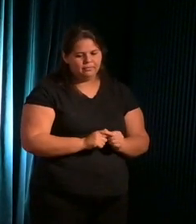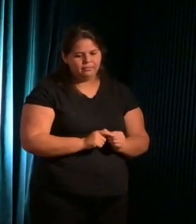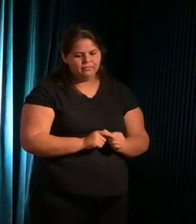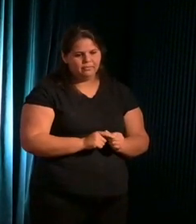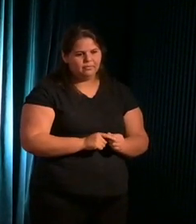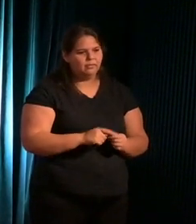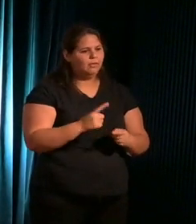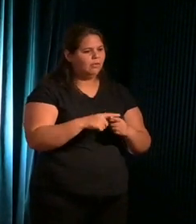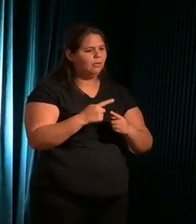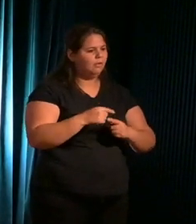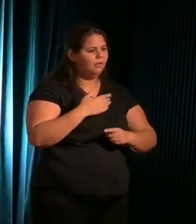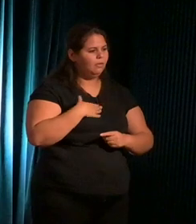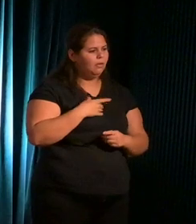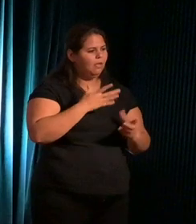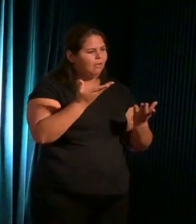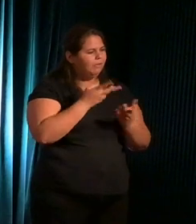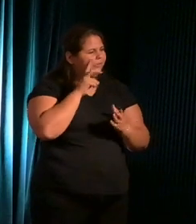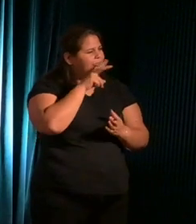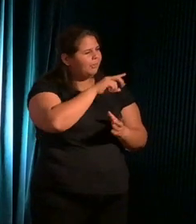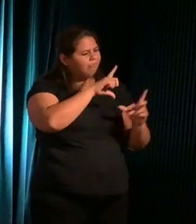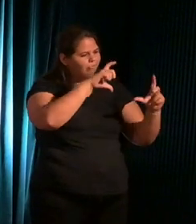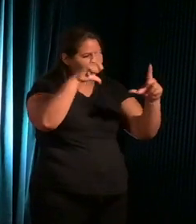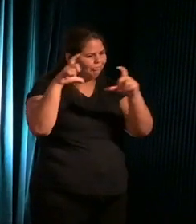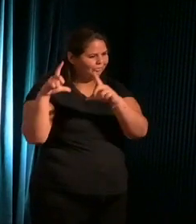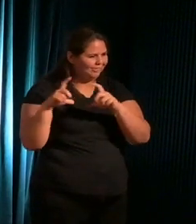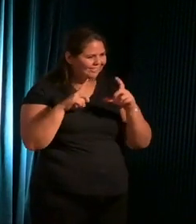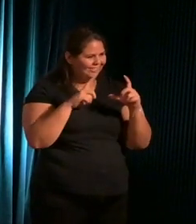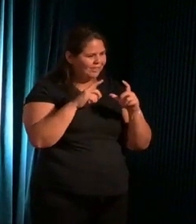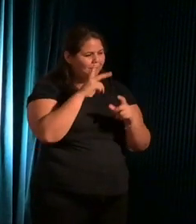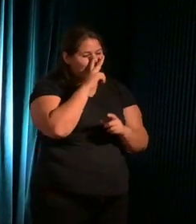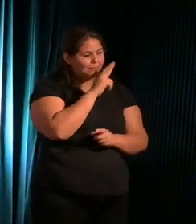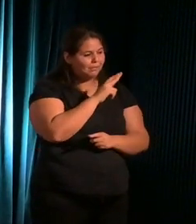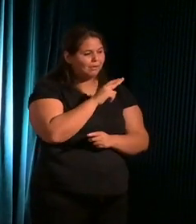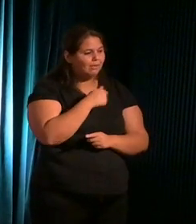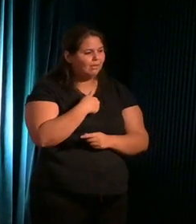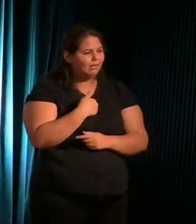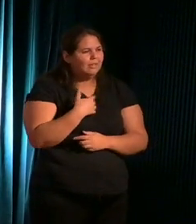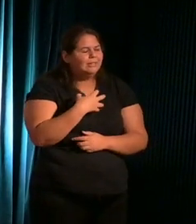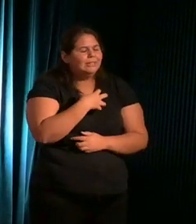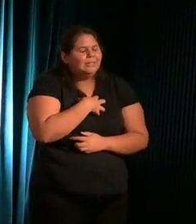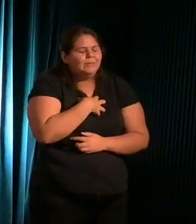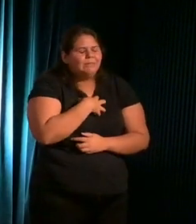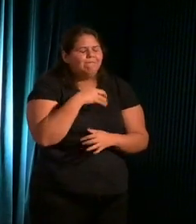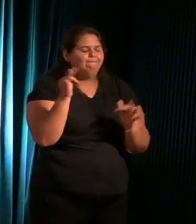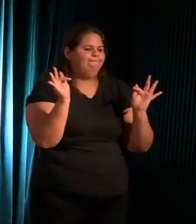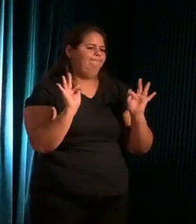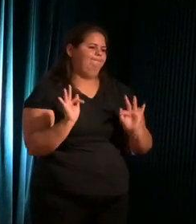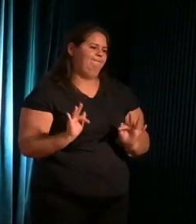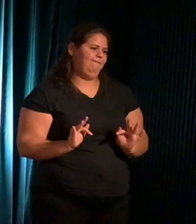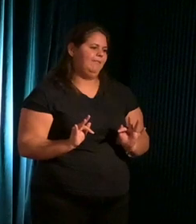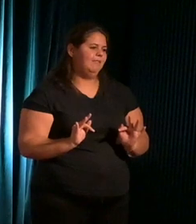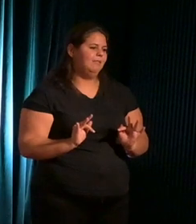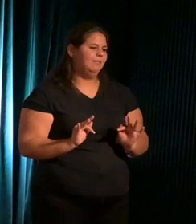ao meu staff fotográfico. Eu me sinto muito contente.